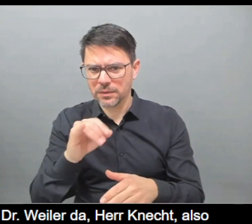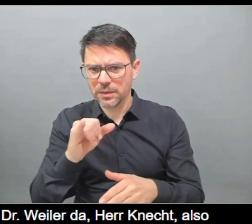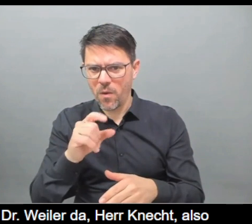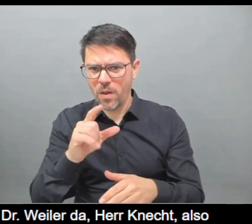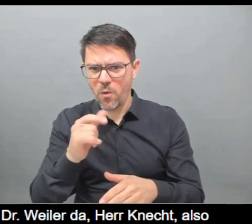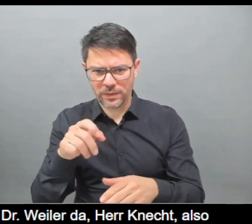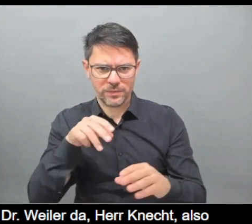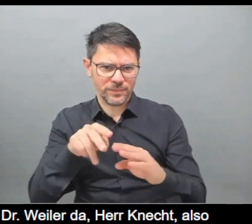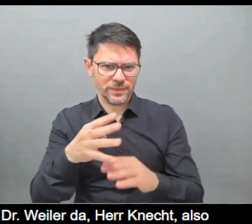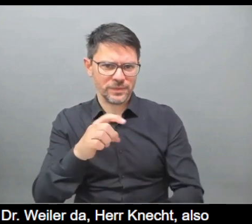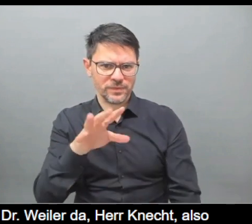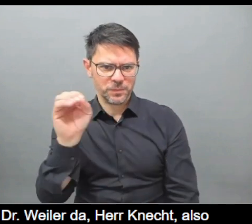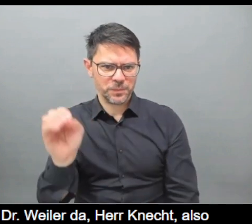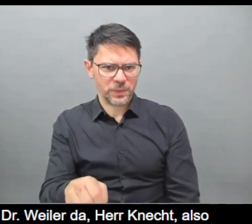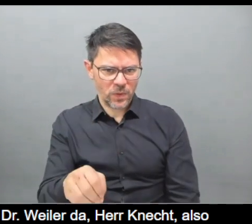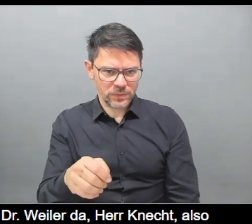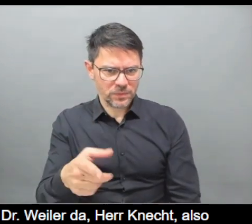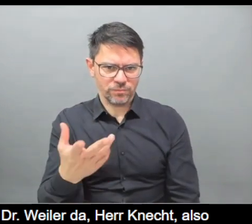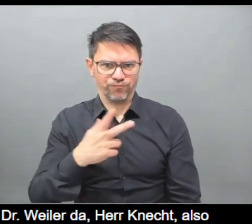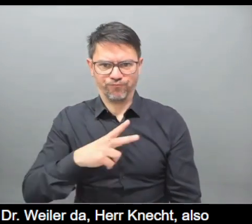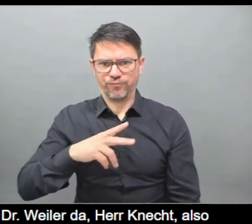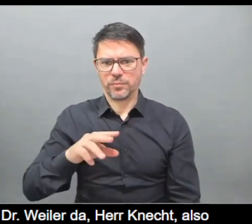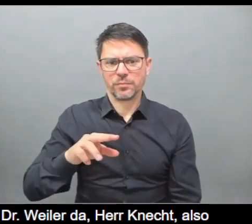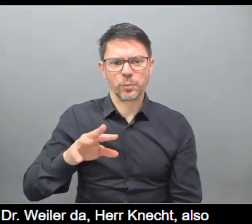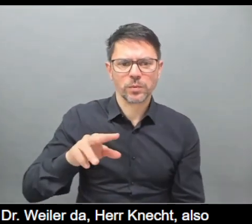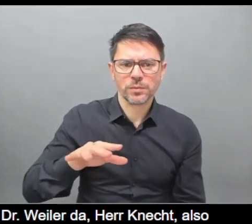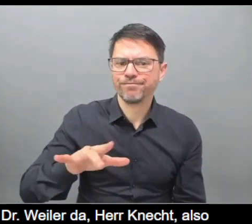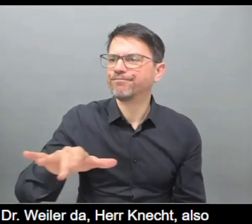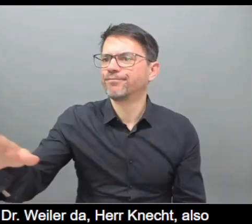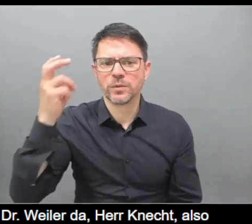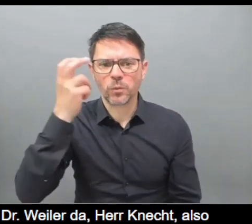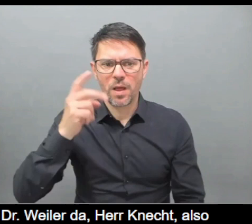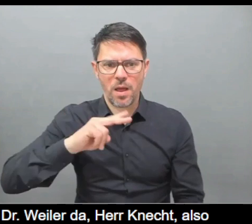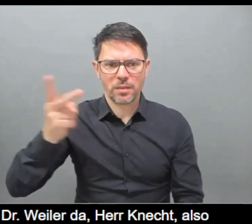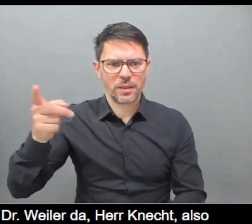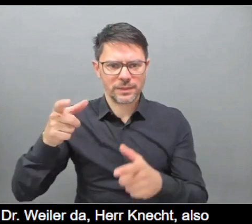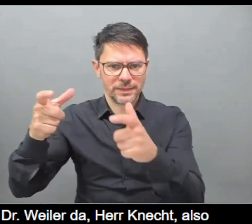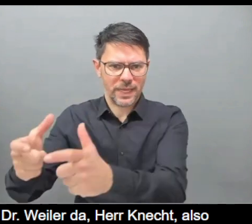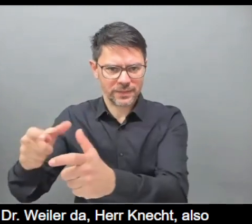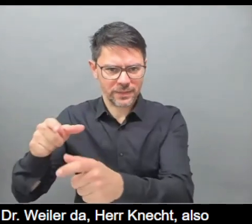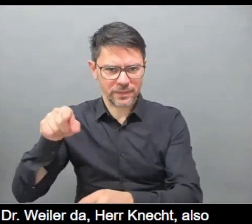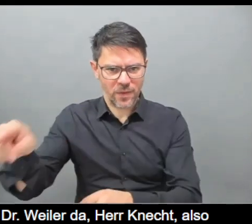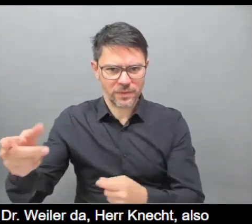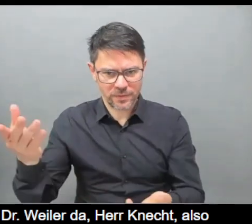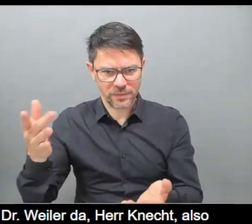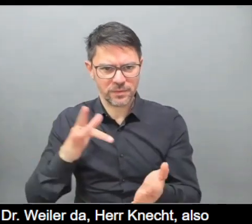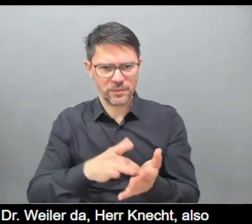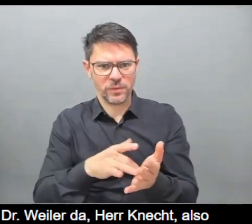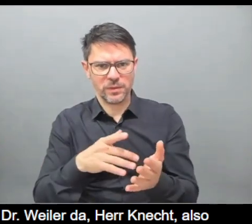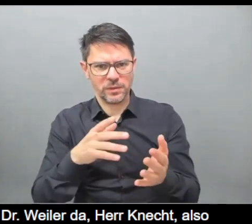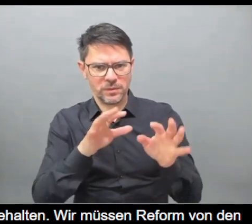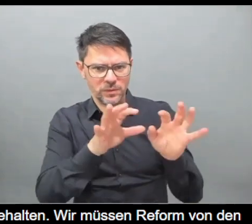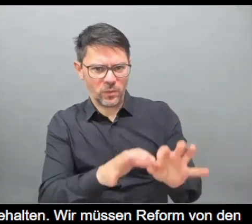wir der Versorgung mehr, als dass wir ihr nutzen. Daneben ist immer noch nicht geklärt, wie wir wirklich das Personal tatsächlich für die Zukunft